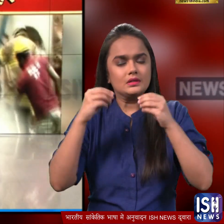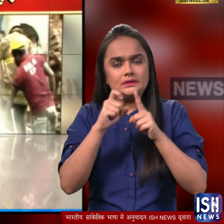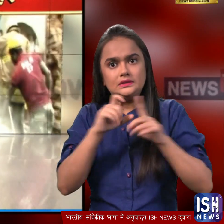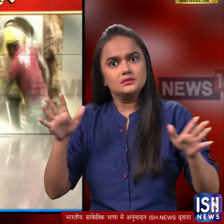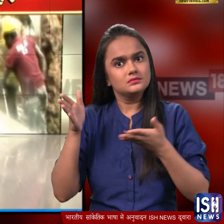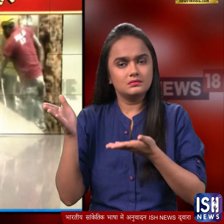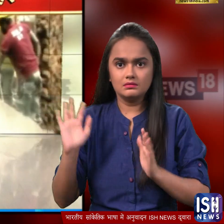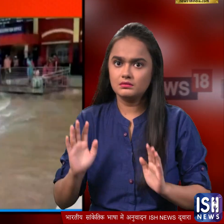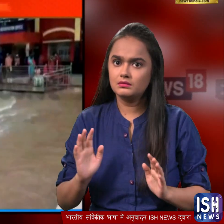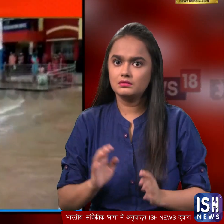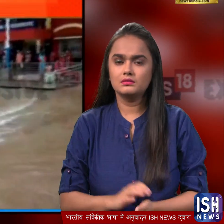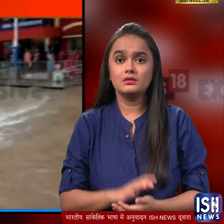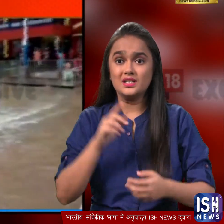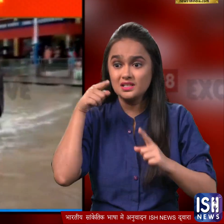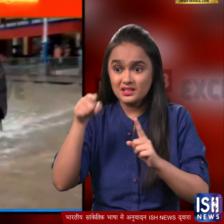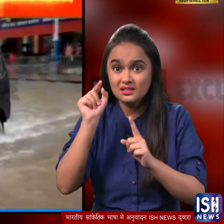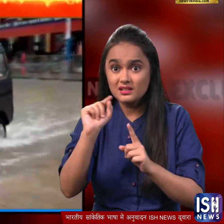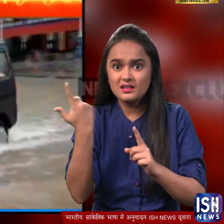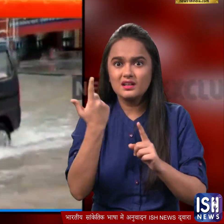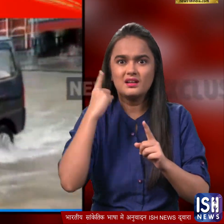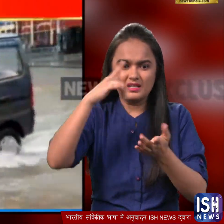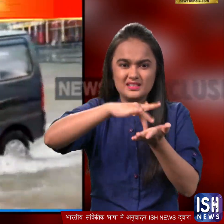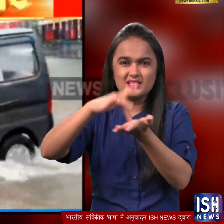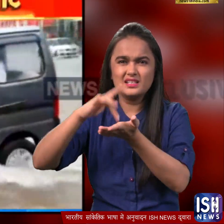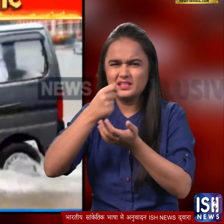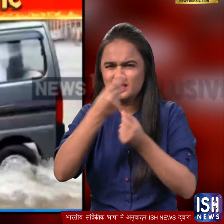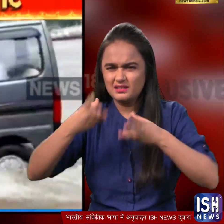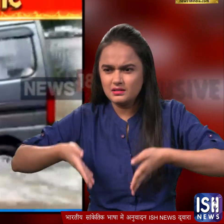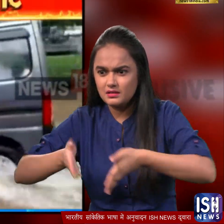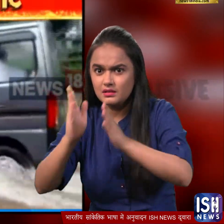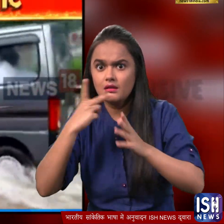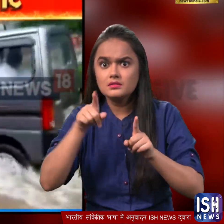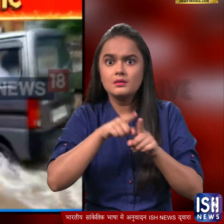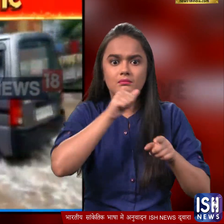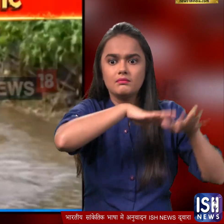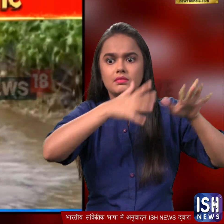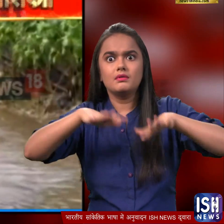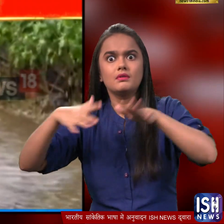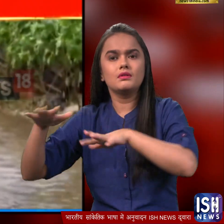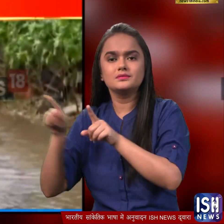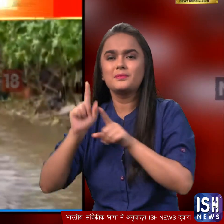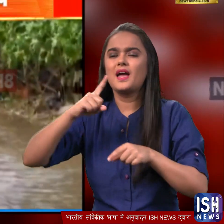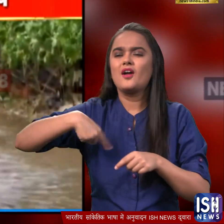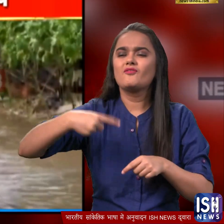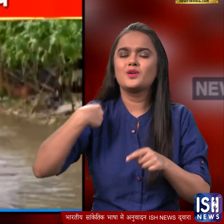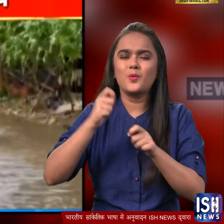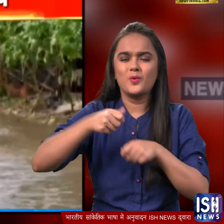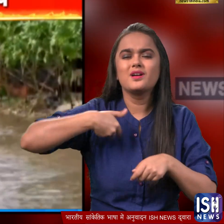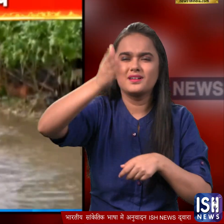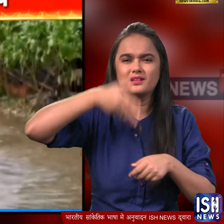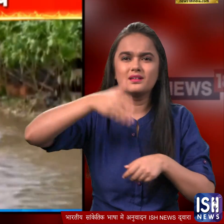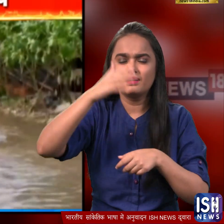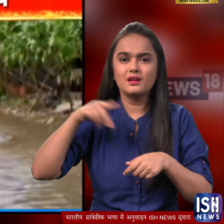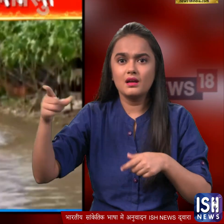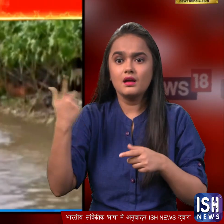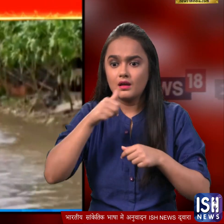बादल जमकर बरसे, जिसकी वजह से शहर की ज्यादातर सड़कें किसी नहर की तरह नजर आईं और जो लोग रोजमर्रा के कामकाज के